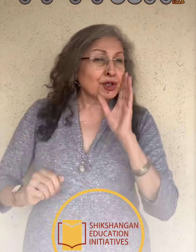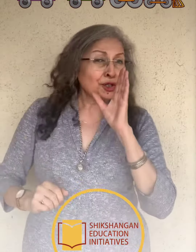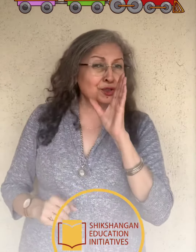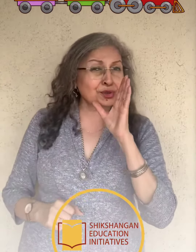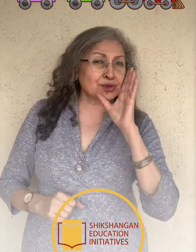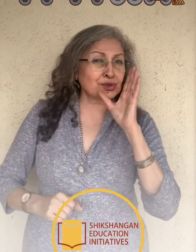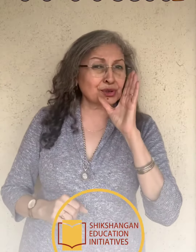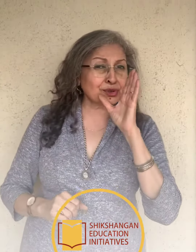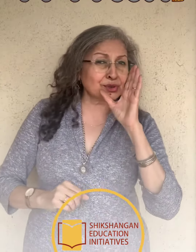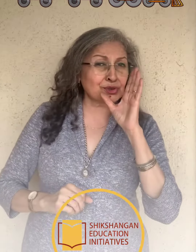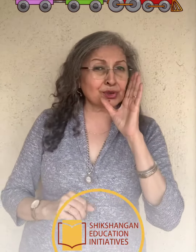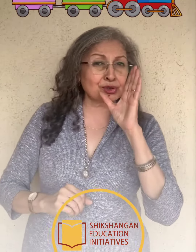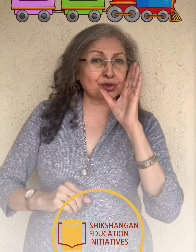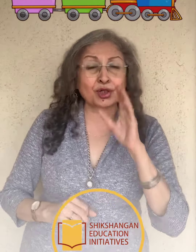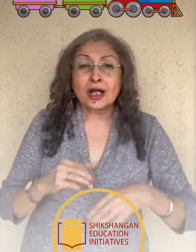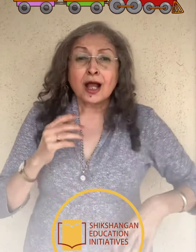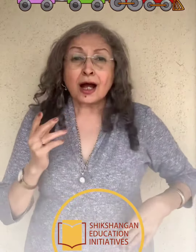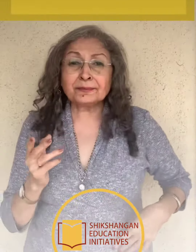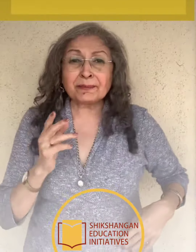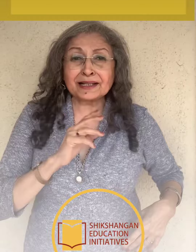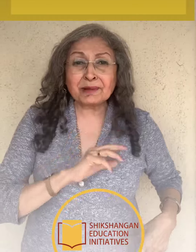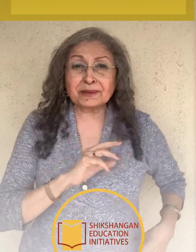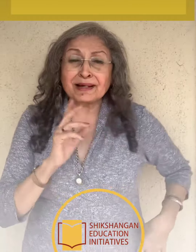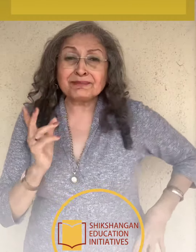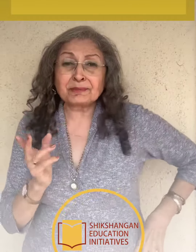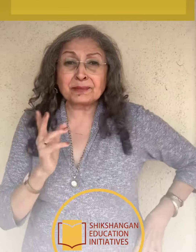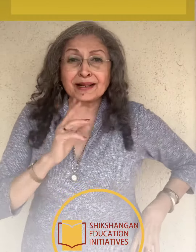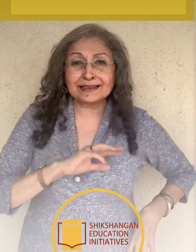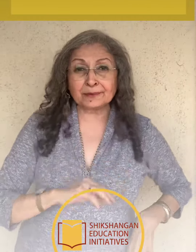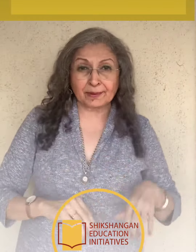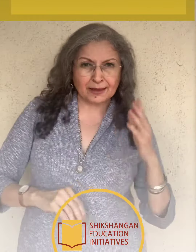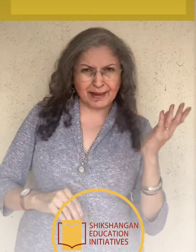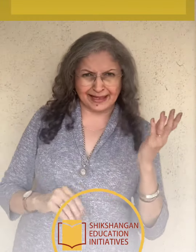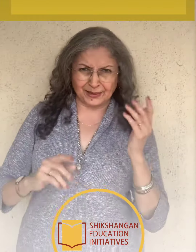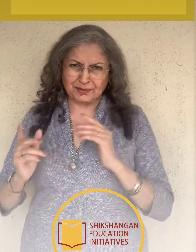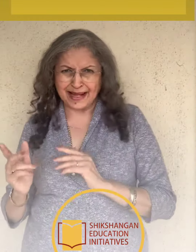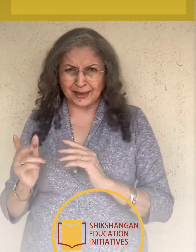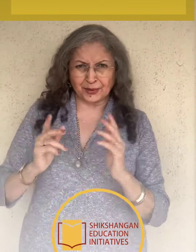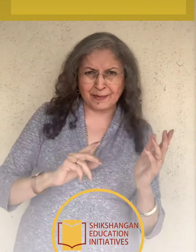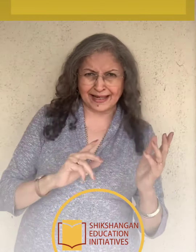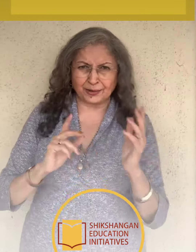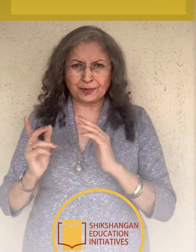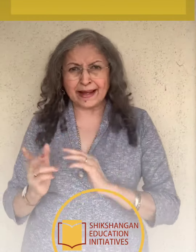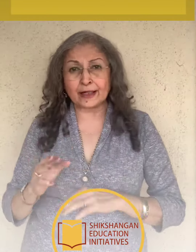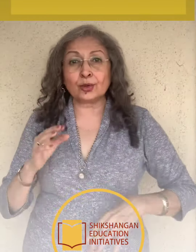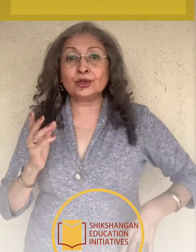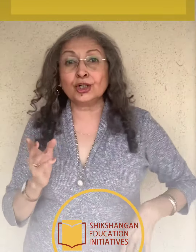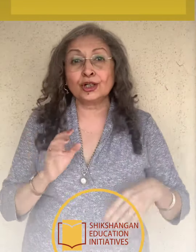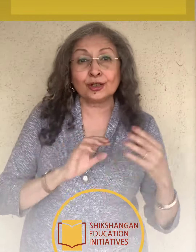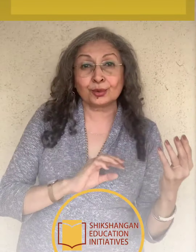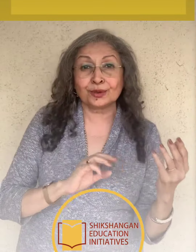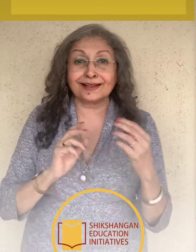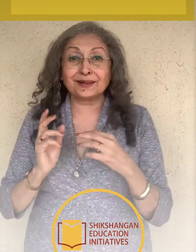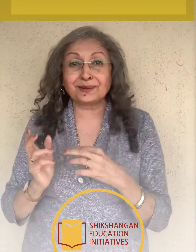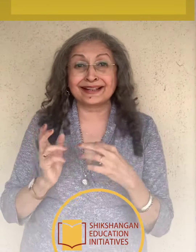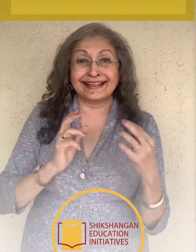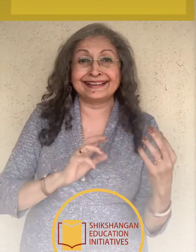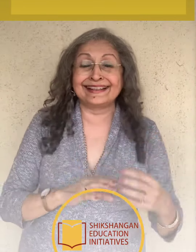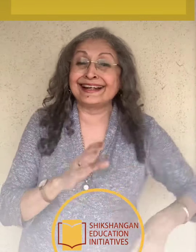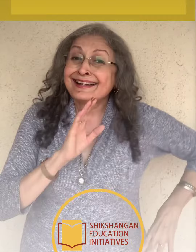चुप चुप चुप चुप चुप चुप चुप अहमदाबाद अहमदाबाद अहमदाबाद अहमदाबाद बैंगलोर बैंगलोर बैंगलोर बैंगलोर दिंडगल कुंडगल कुंडगल दिंडगल